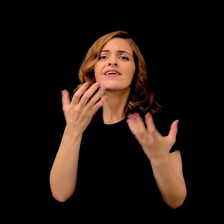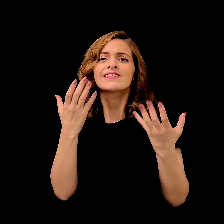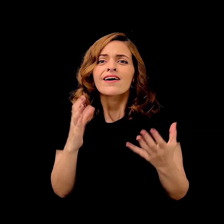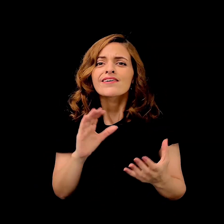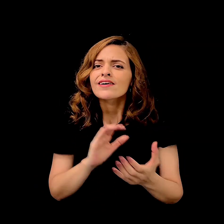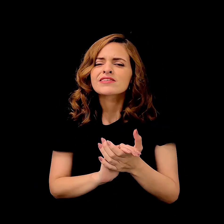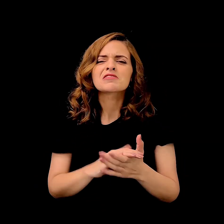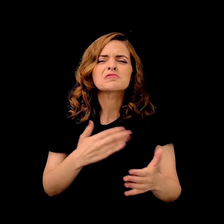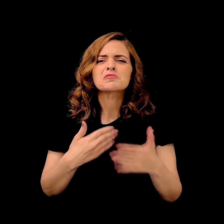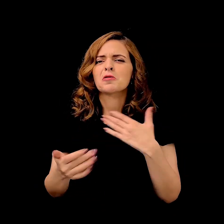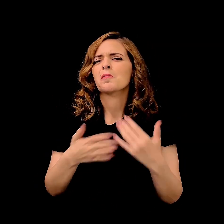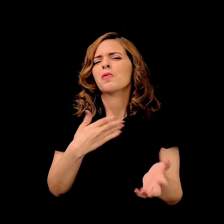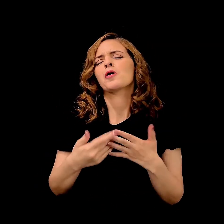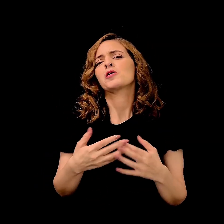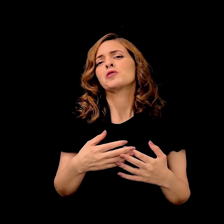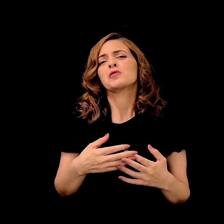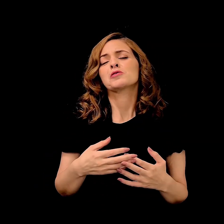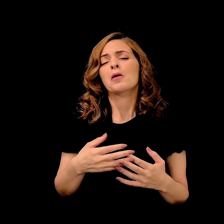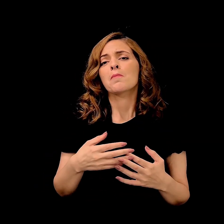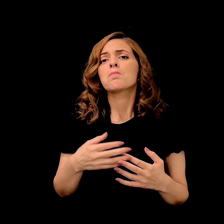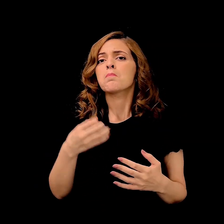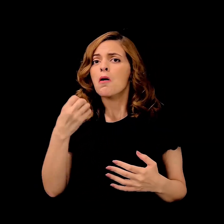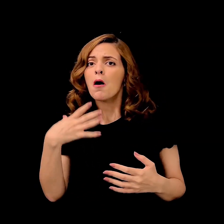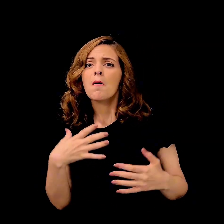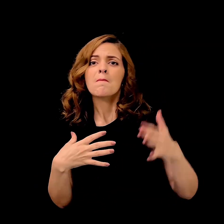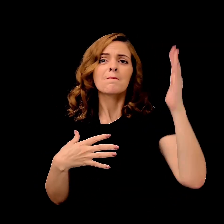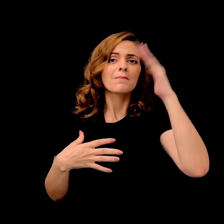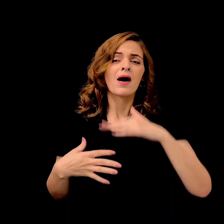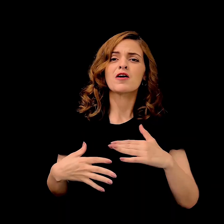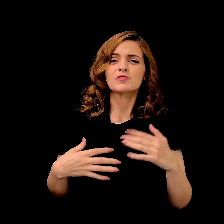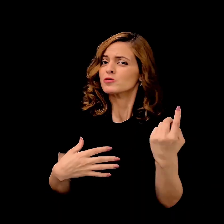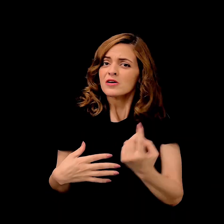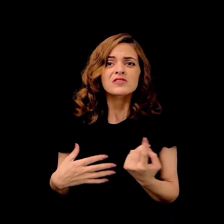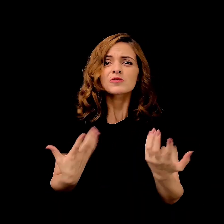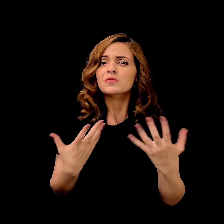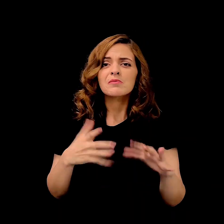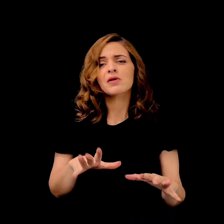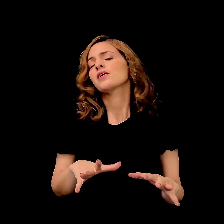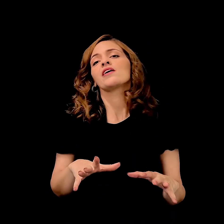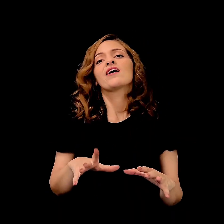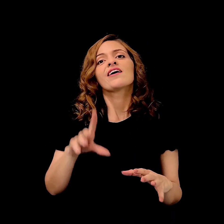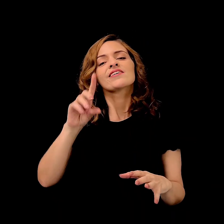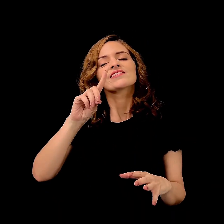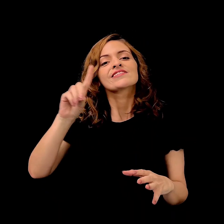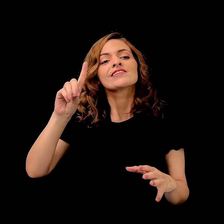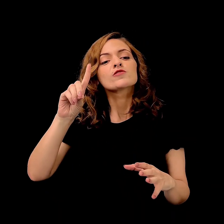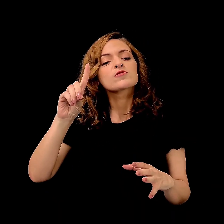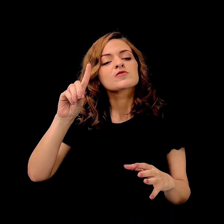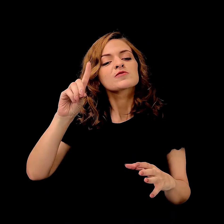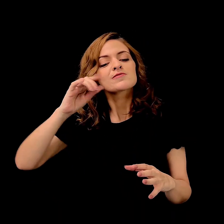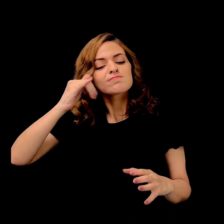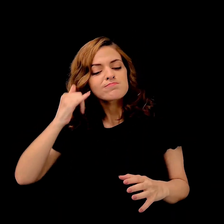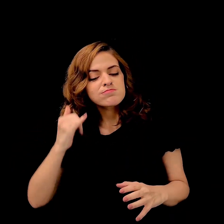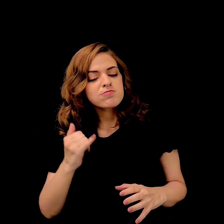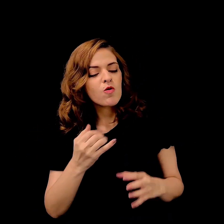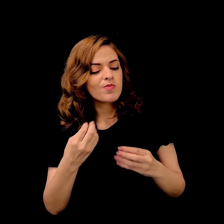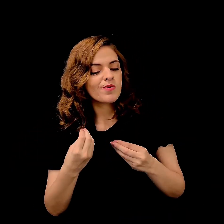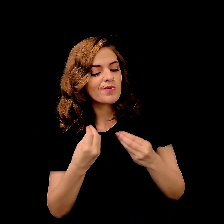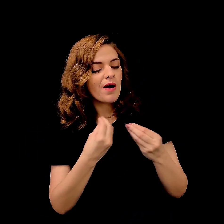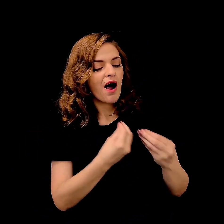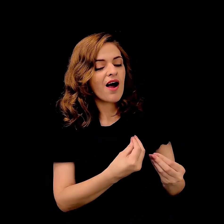quer ficar sozinho. Então, já Deus colocou dentro do homem essa necessidade de serem